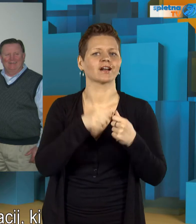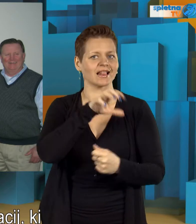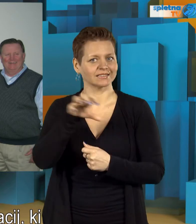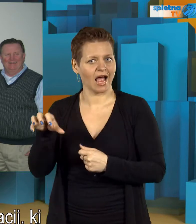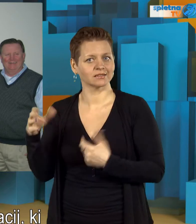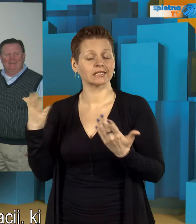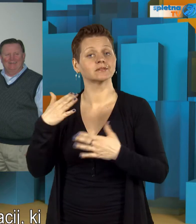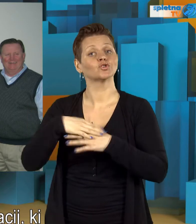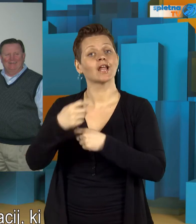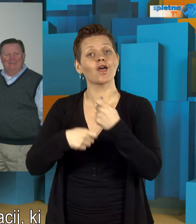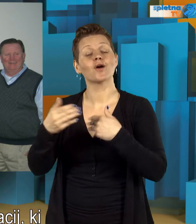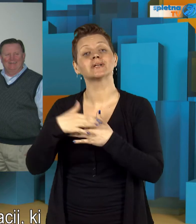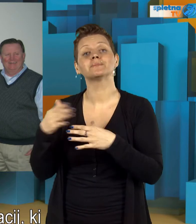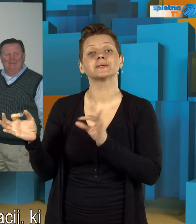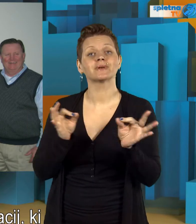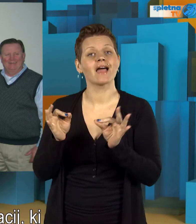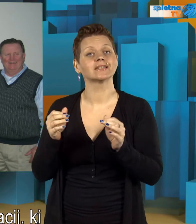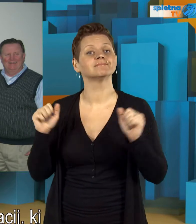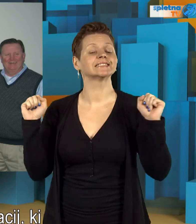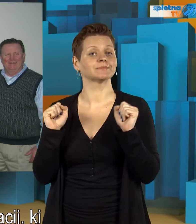pripravi zimskih olimpijskih iger gluhih.